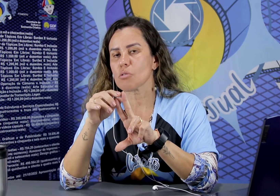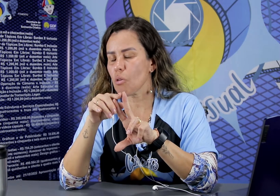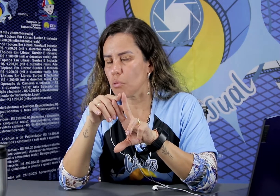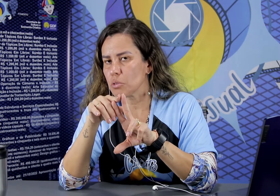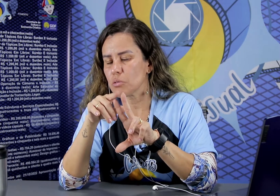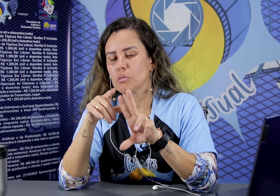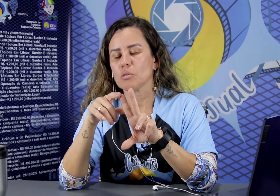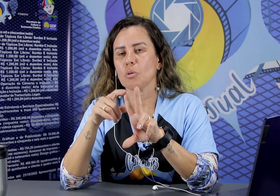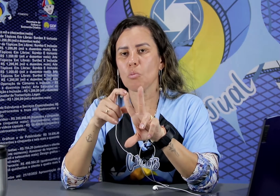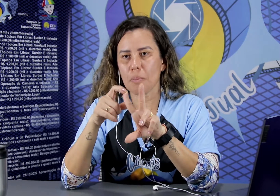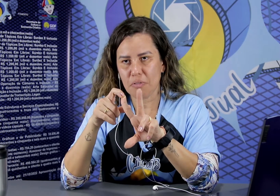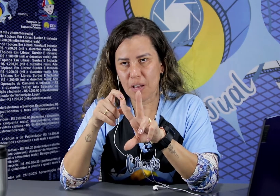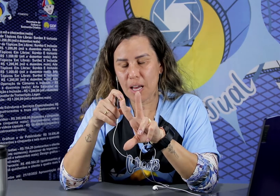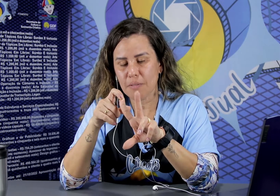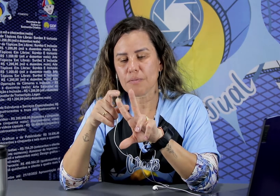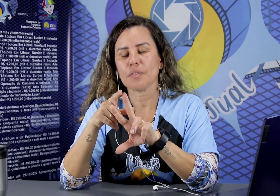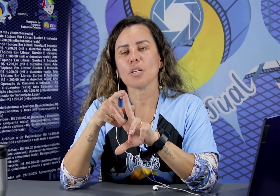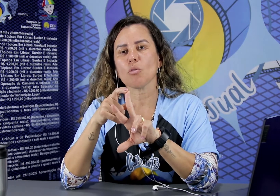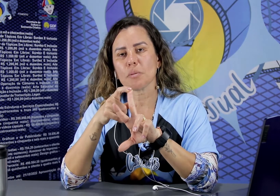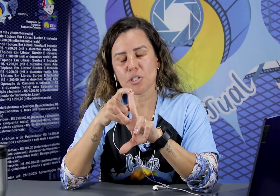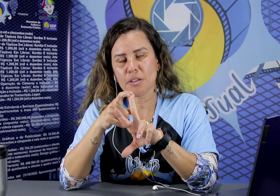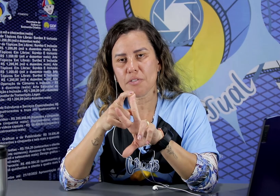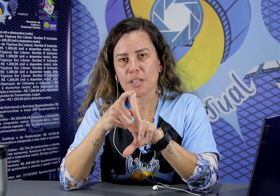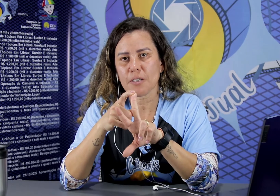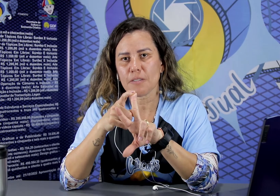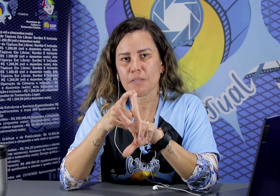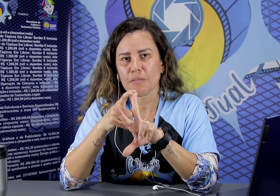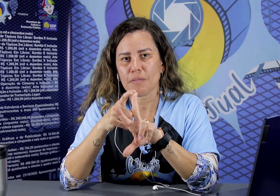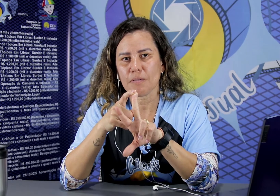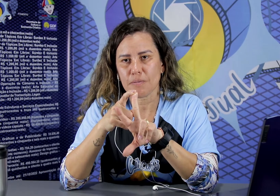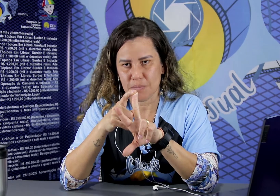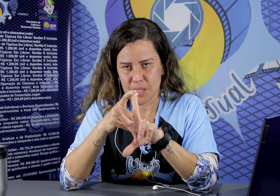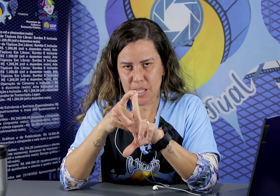como? Uma para falar e outra para escrever. Certo?